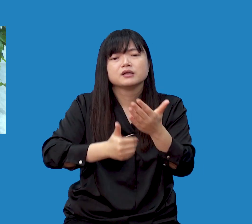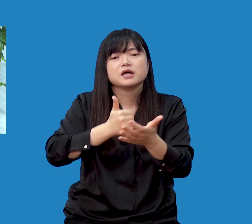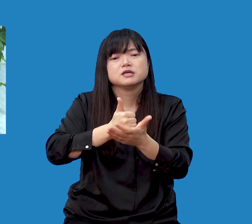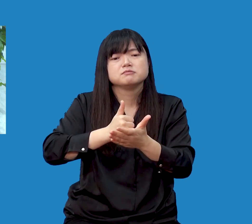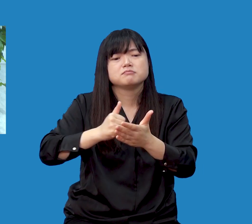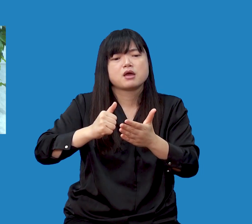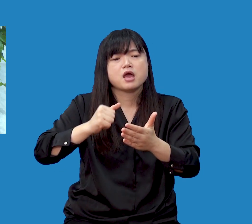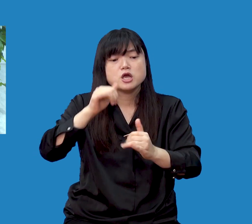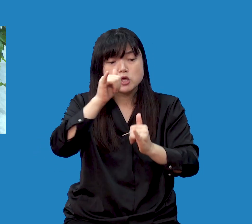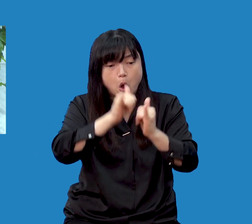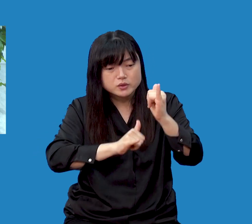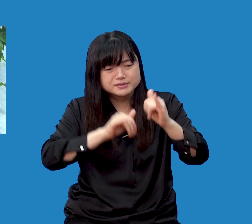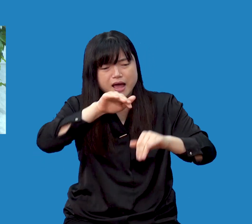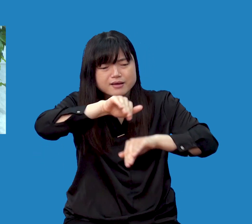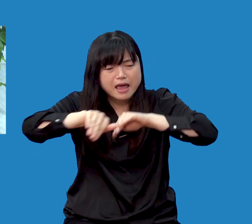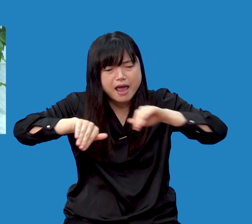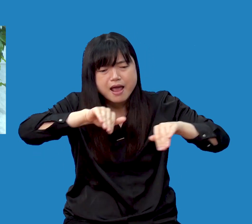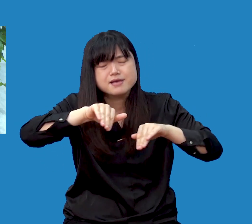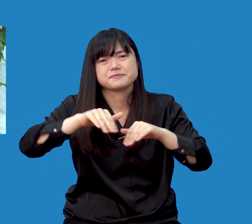역사 개입의